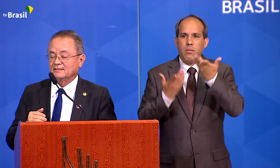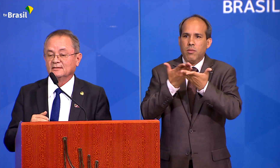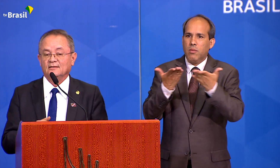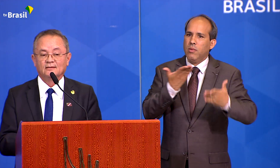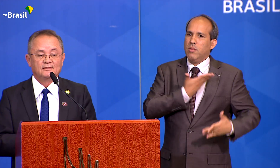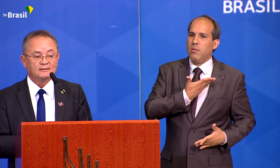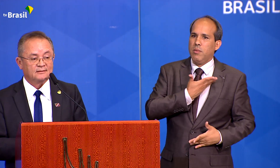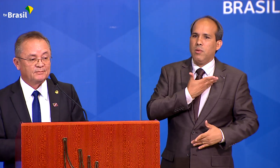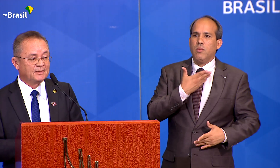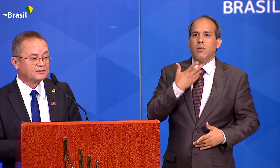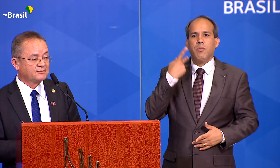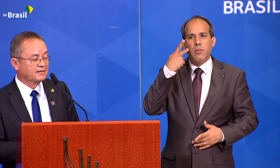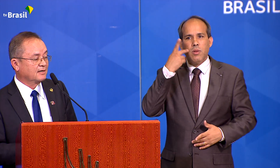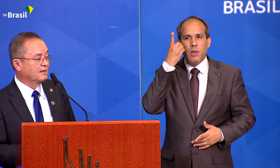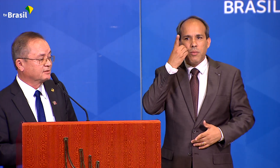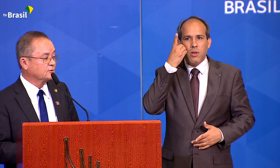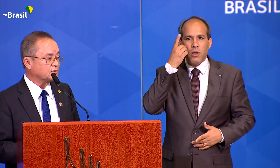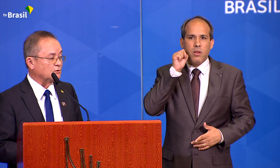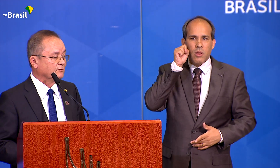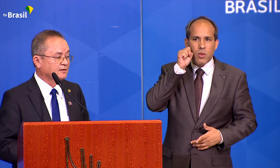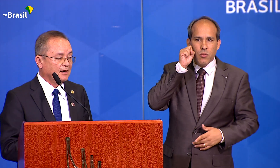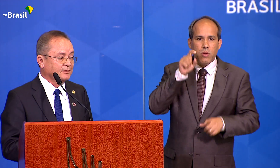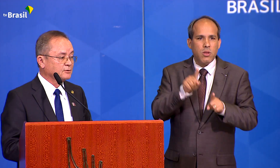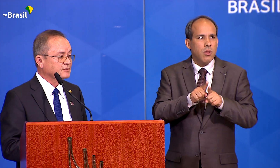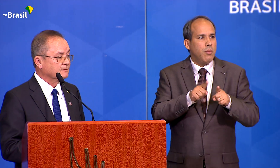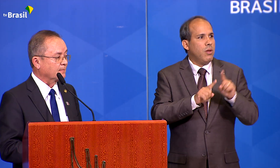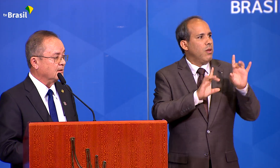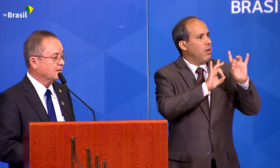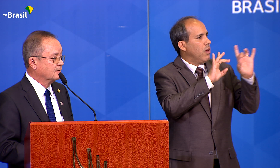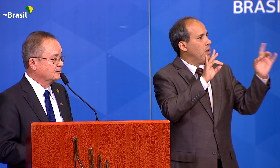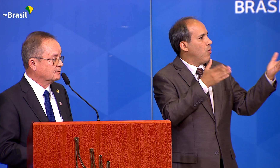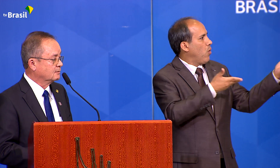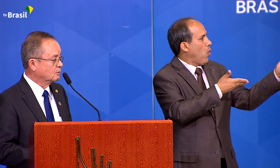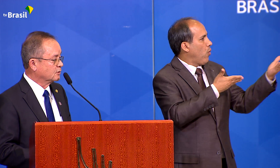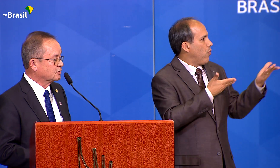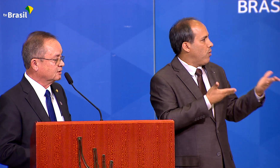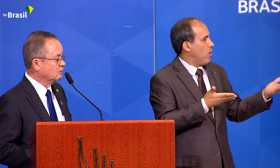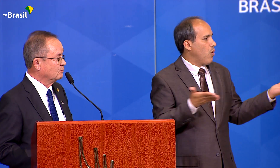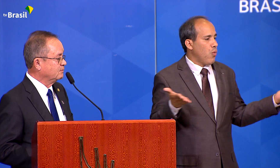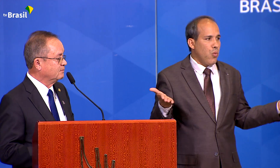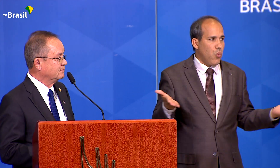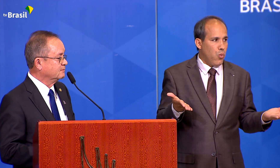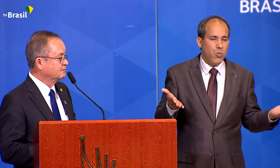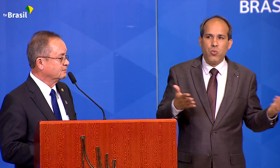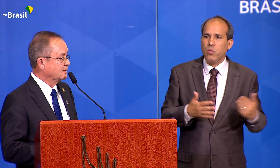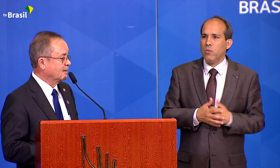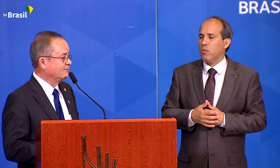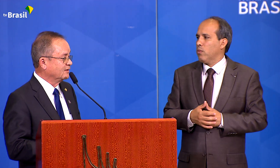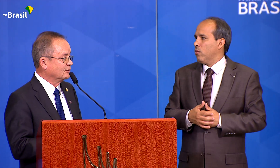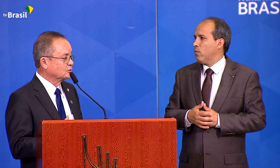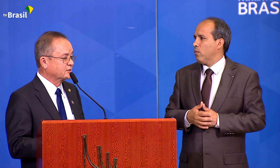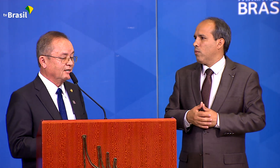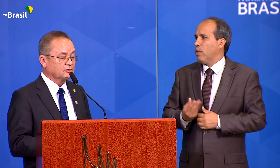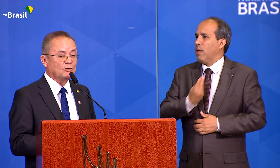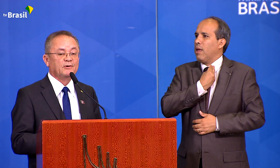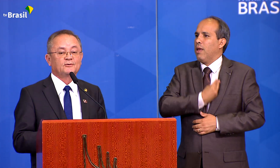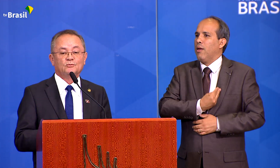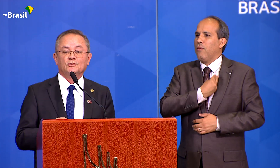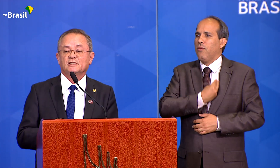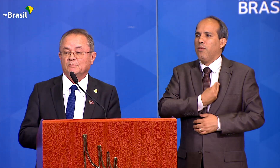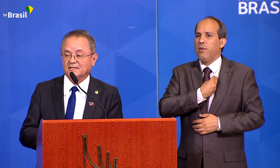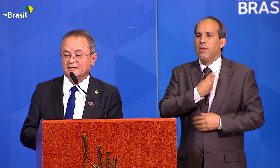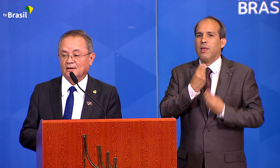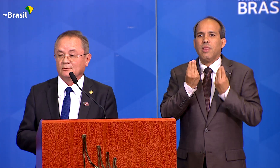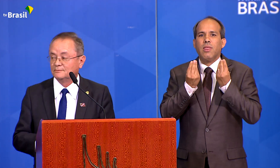colegas senadores deputados federais foram os convidados hoje um a vida nos